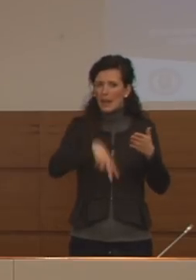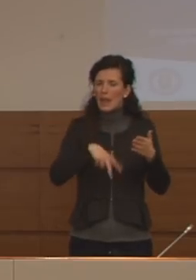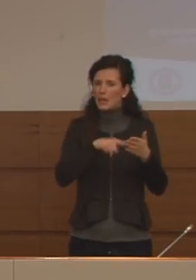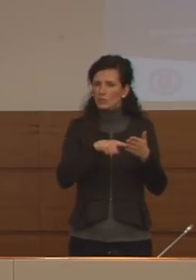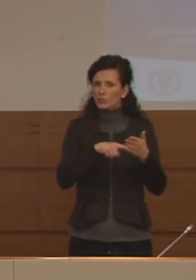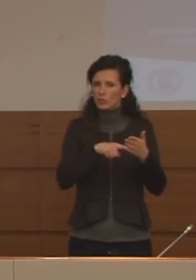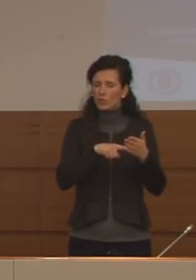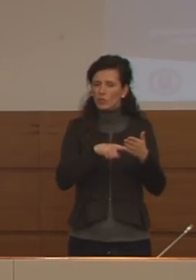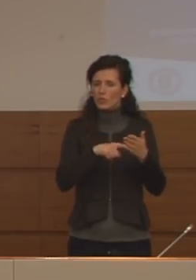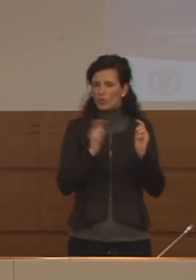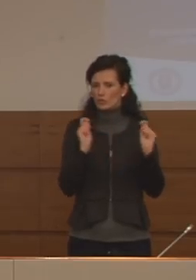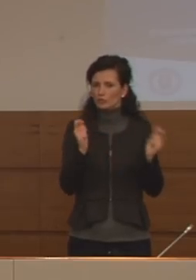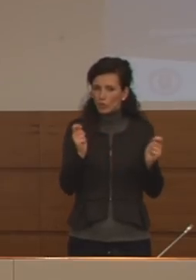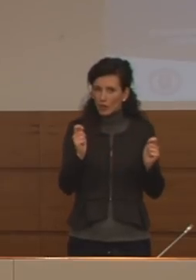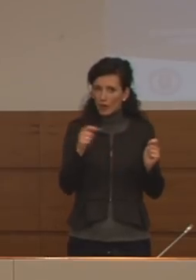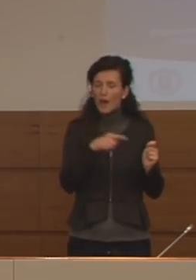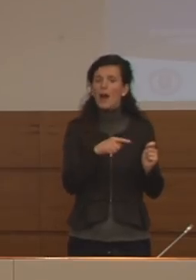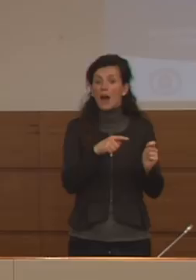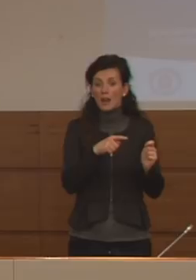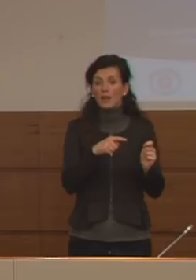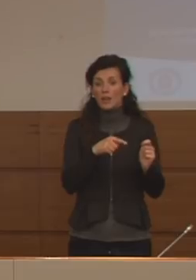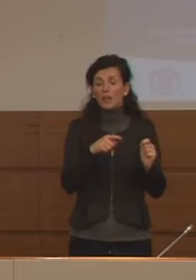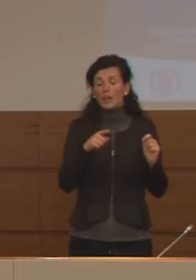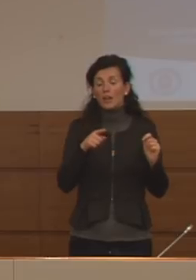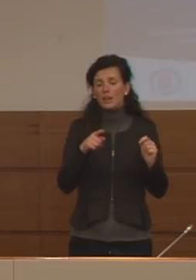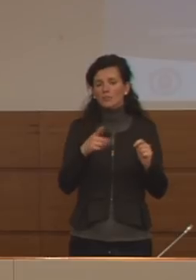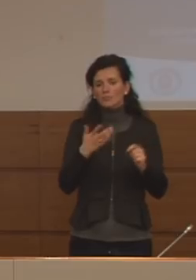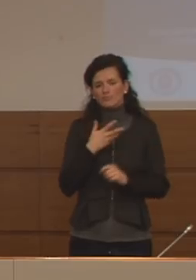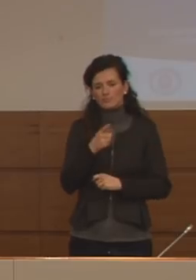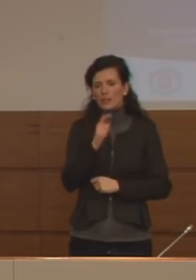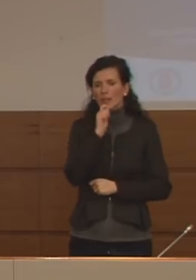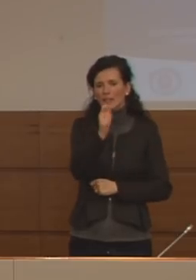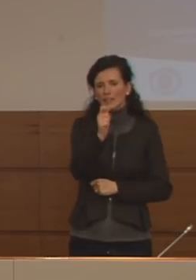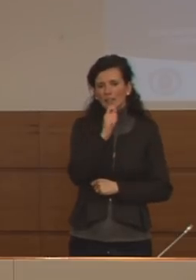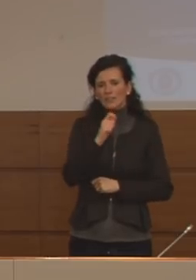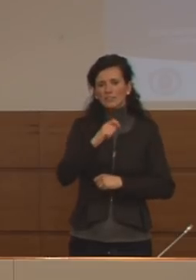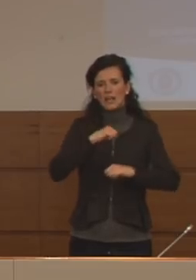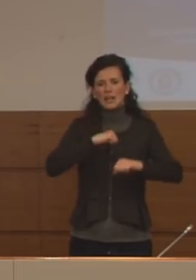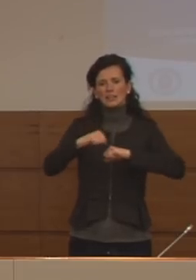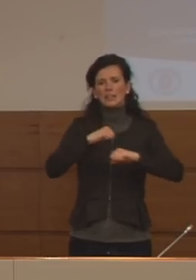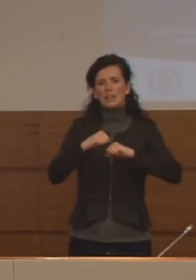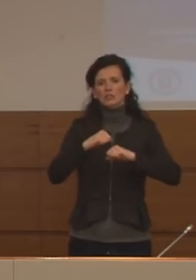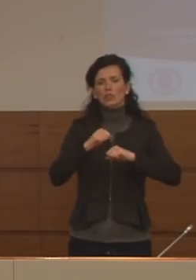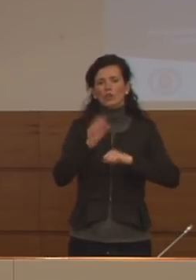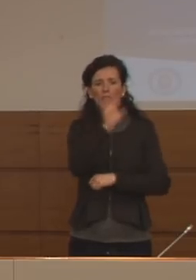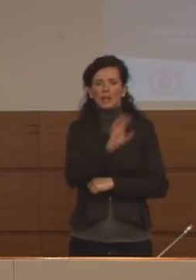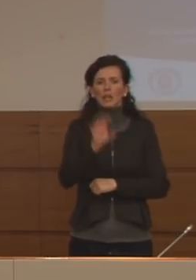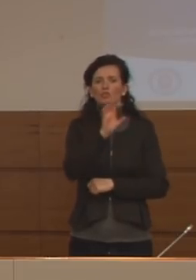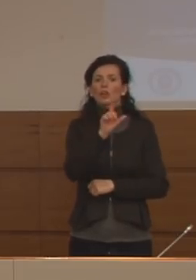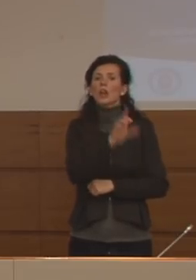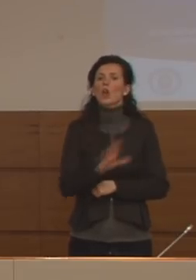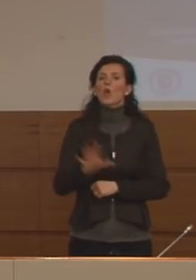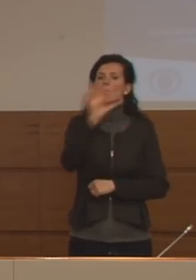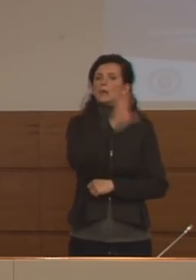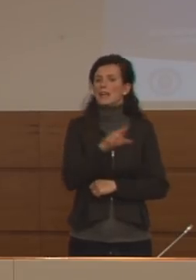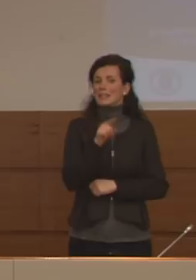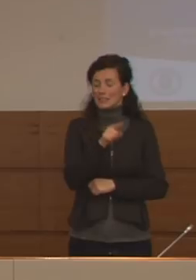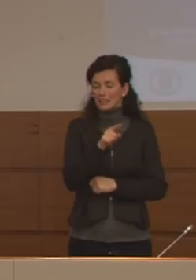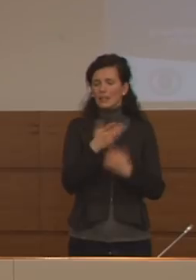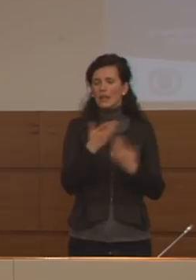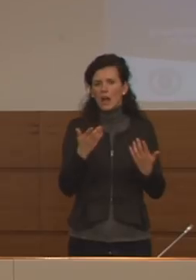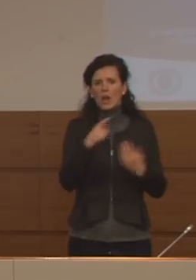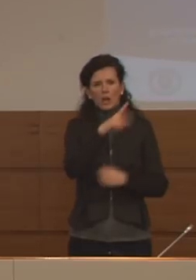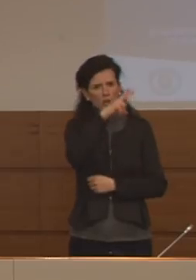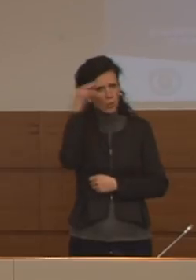i media c'è stato su questo anche un'intervista del direttore regionale della lombardia è riconosciuta